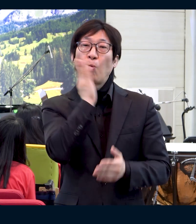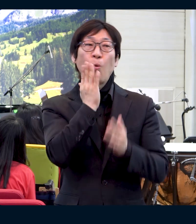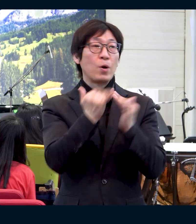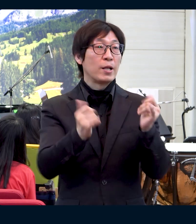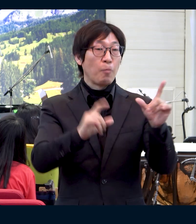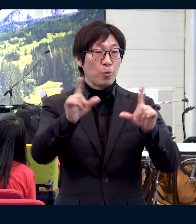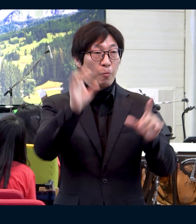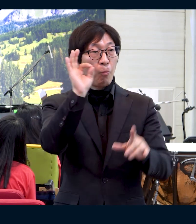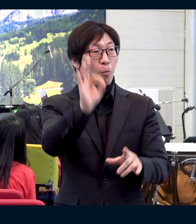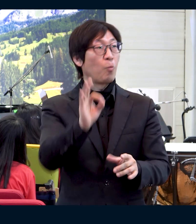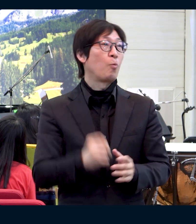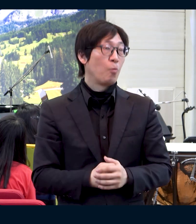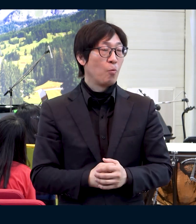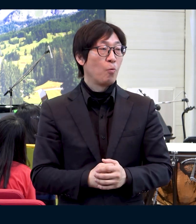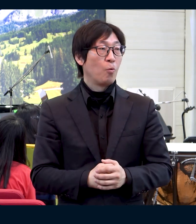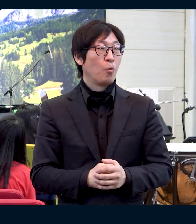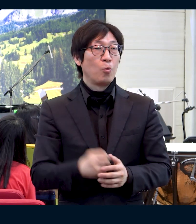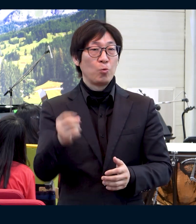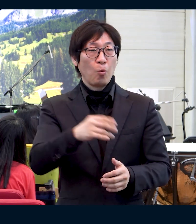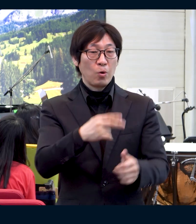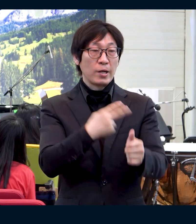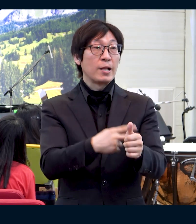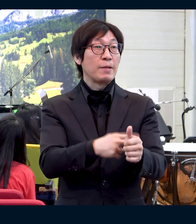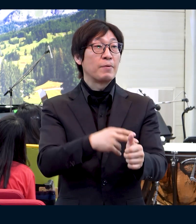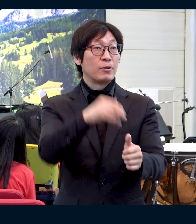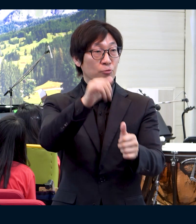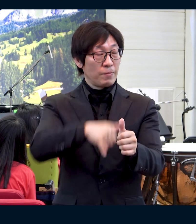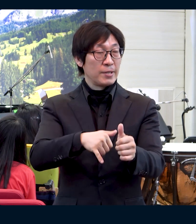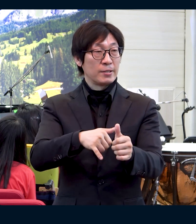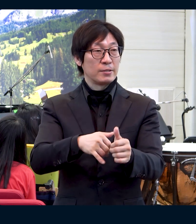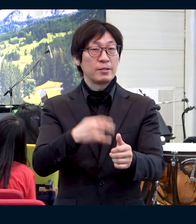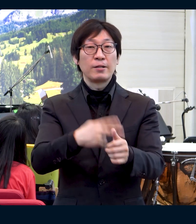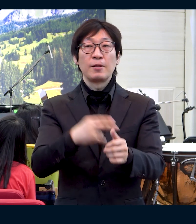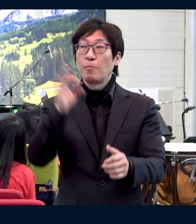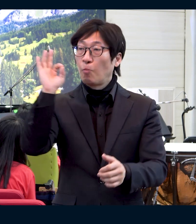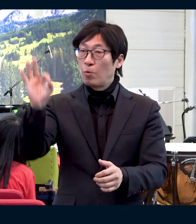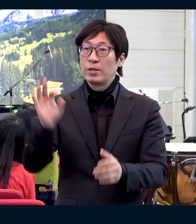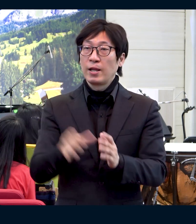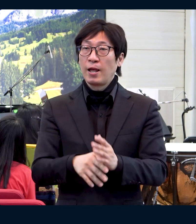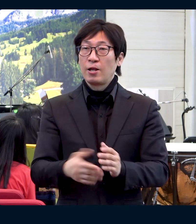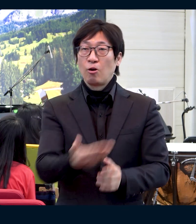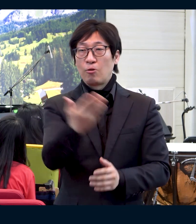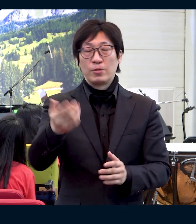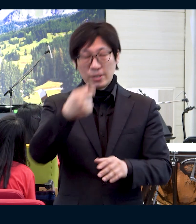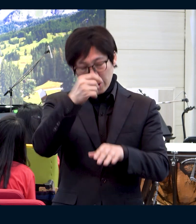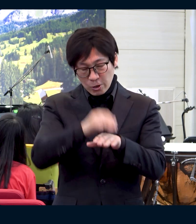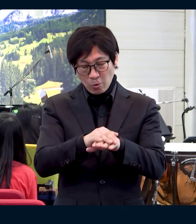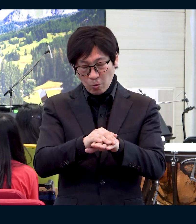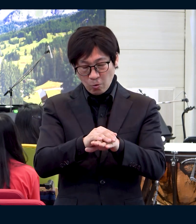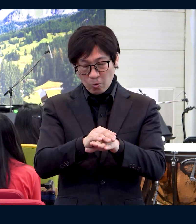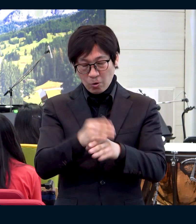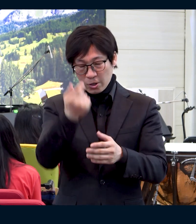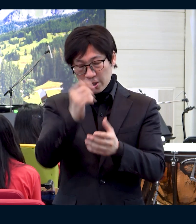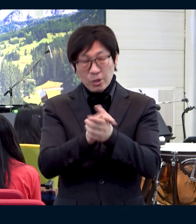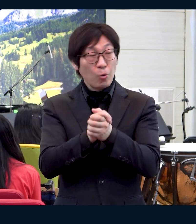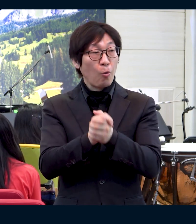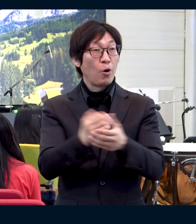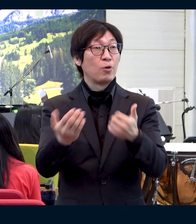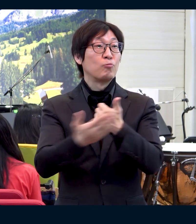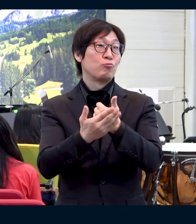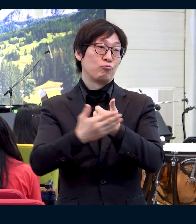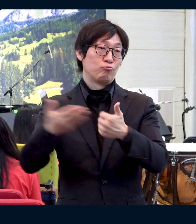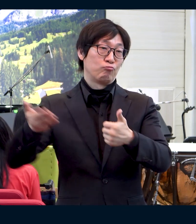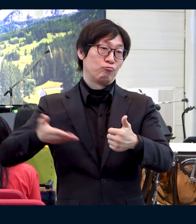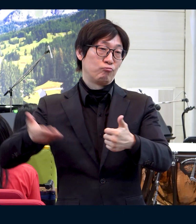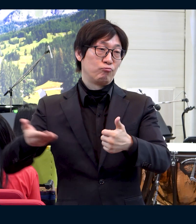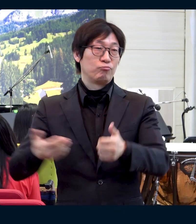때마다 또 우리 교사로 헌신하시는 선생님들을 보실 때마다 여러분들 기도해 주시고 또 애쓰고 수고한다고